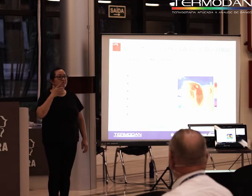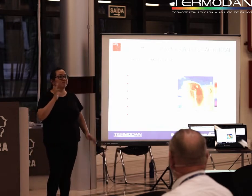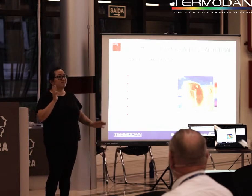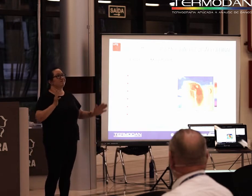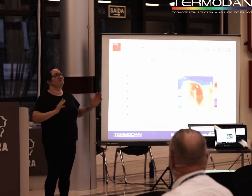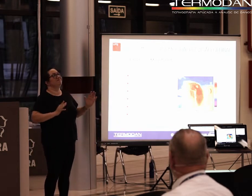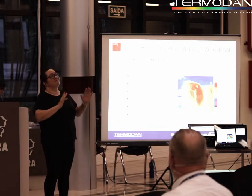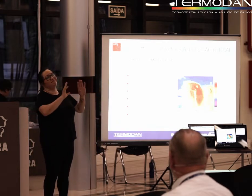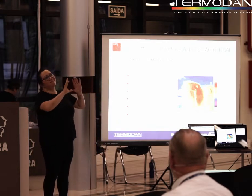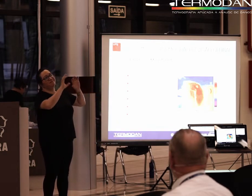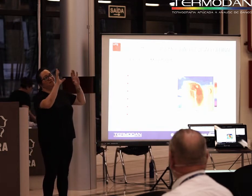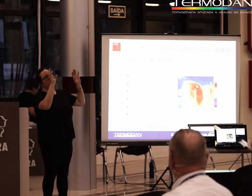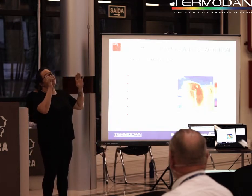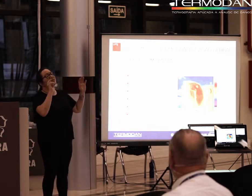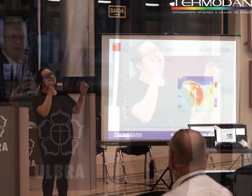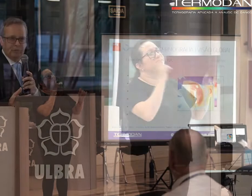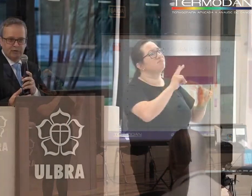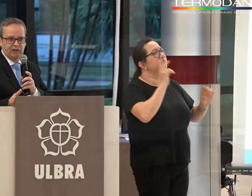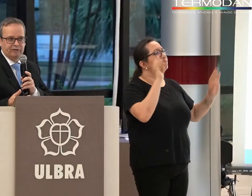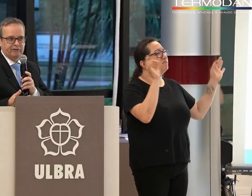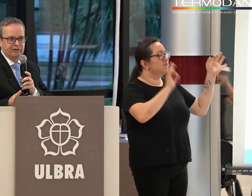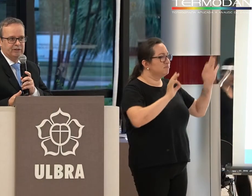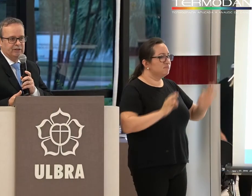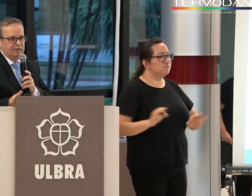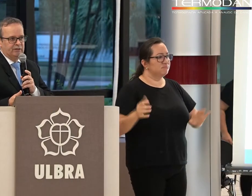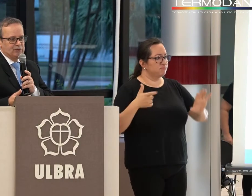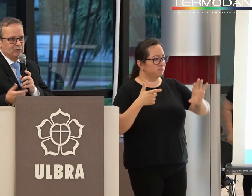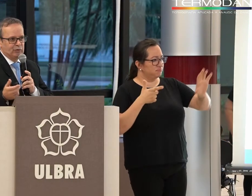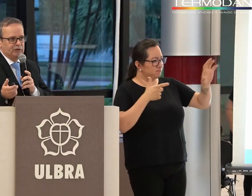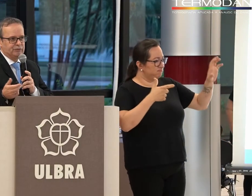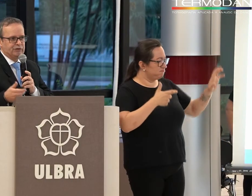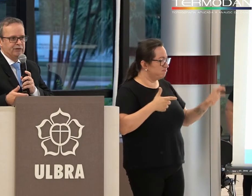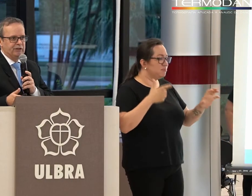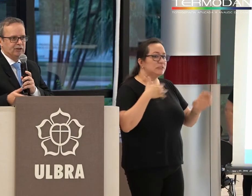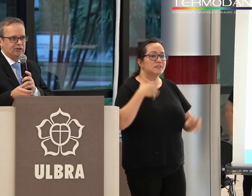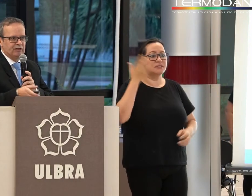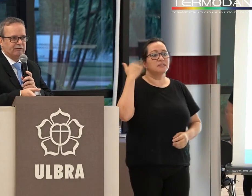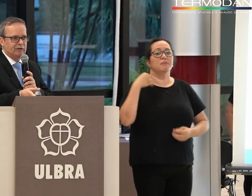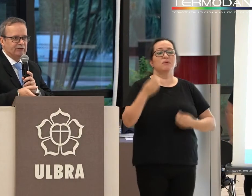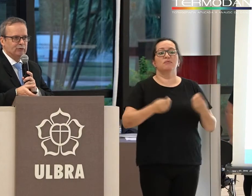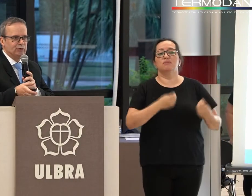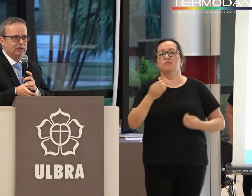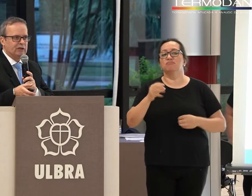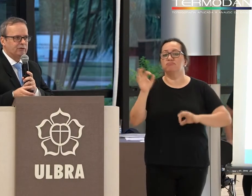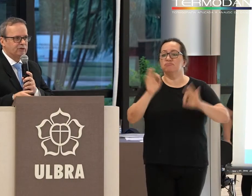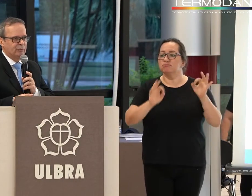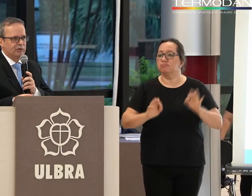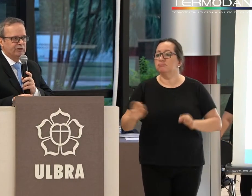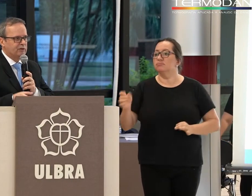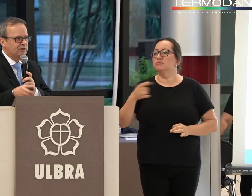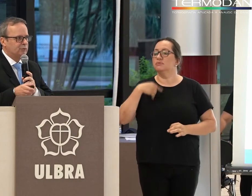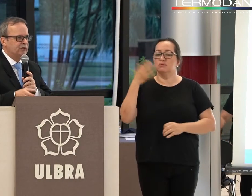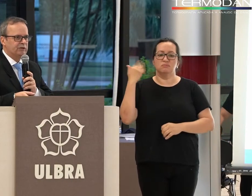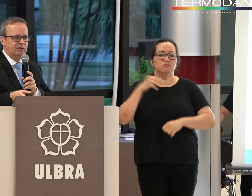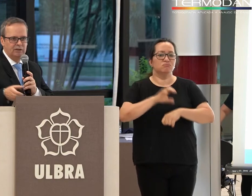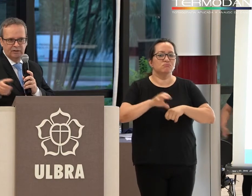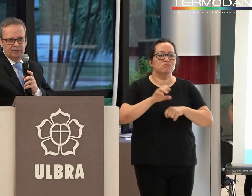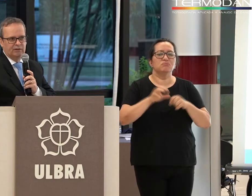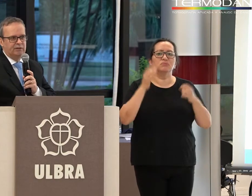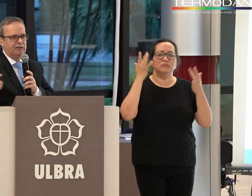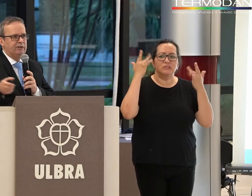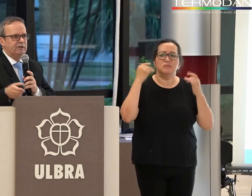na parte da manhã, fazer a inspeção termográfica. Em São Paulo a gente fazia isso, entrava nas indústrias lá dos japoneses lá de